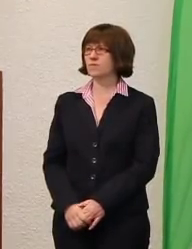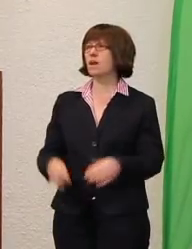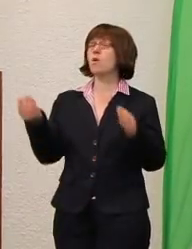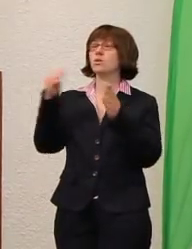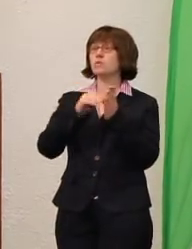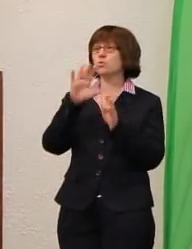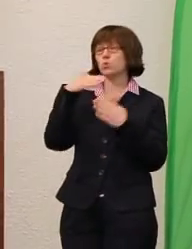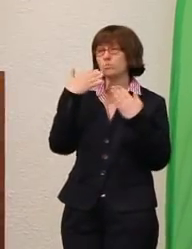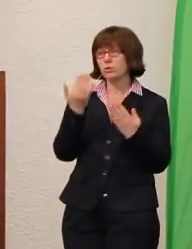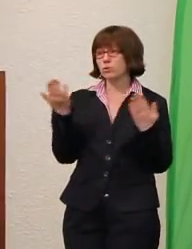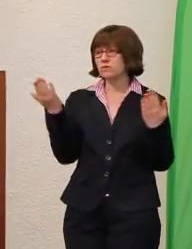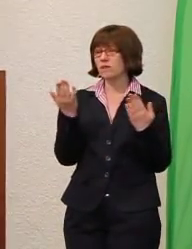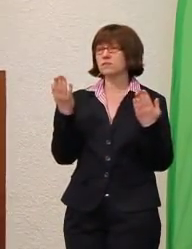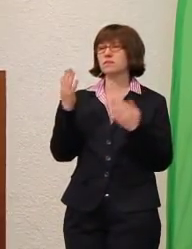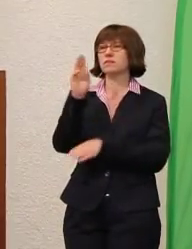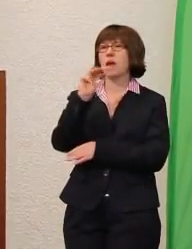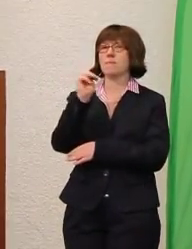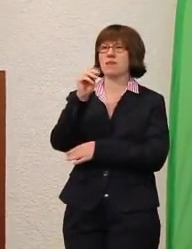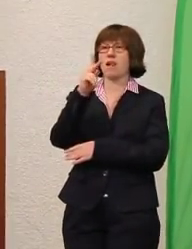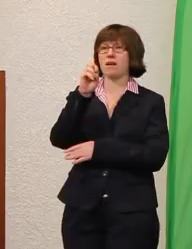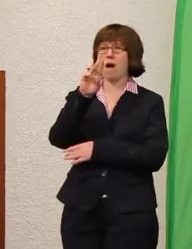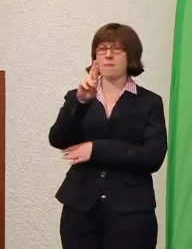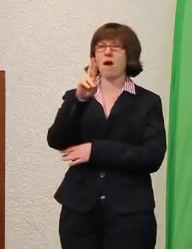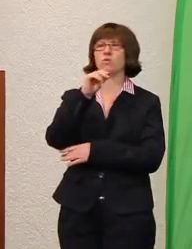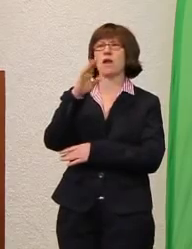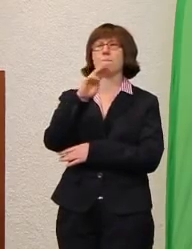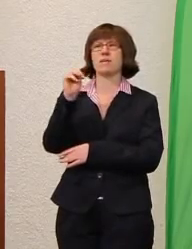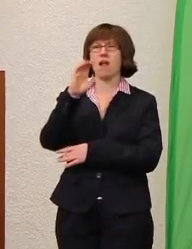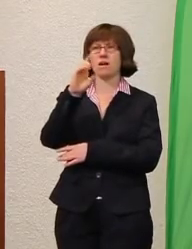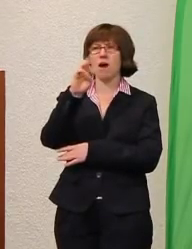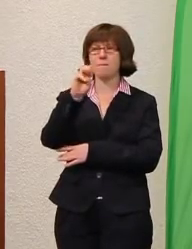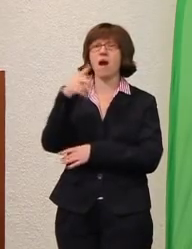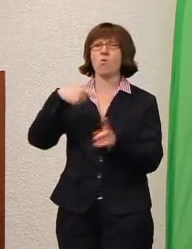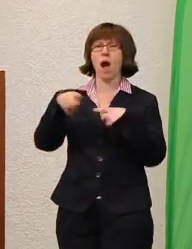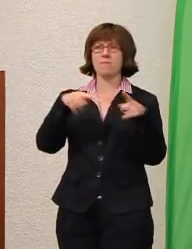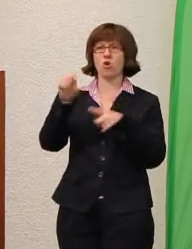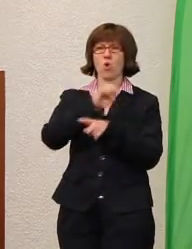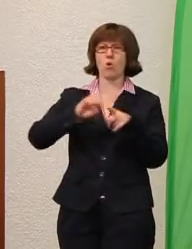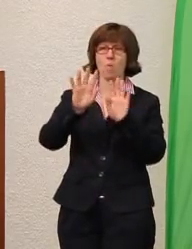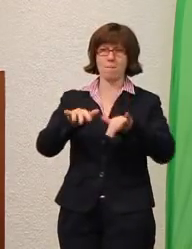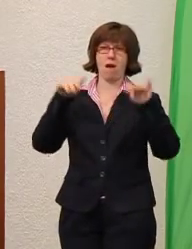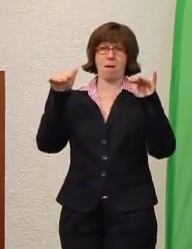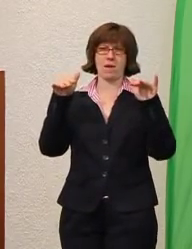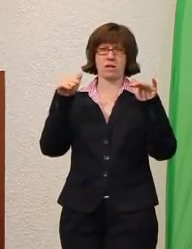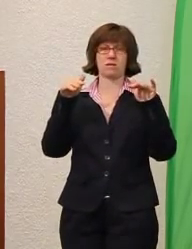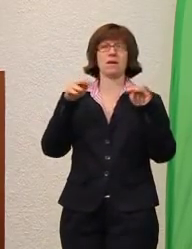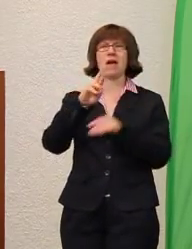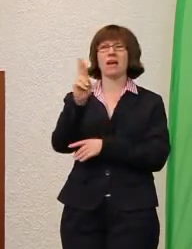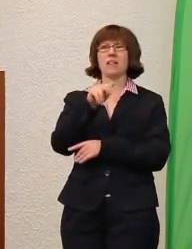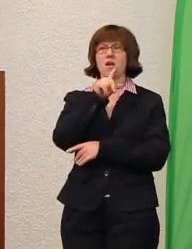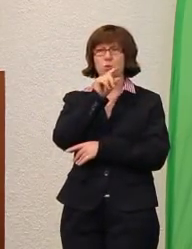Außerdem begrüße ich Micha Kramer und mit Micha Kramer praktisch unsere Abgeordneten im Europaparlament, Renate Künast,